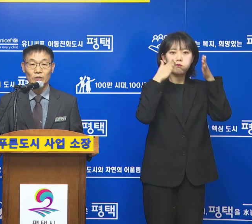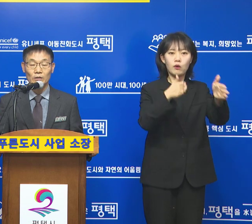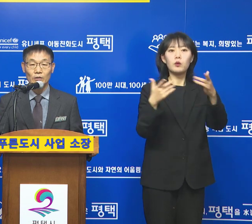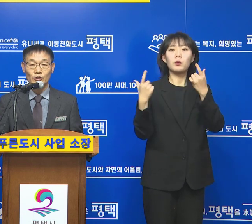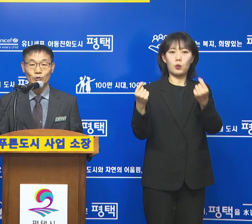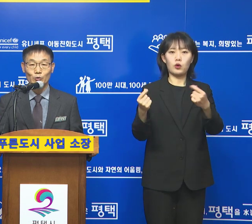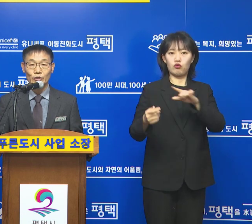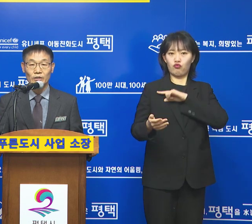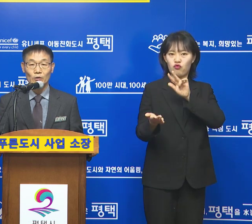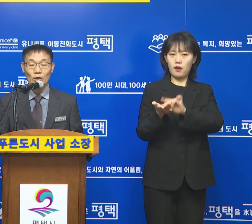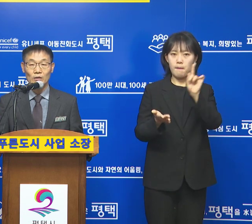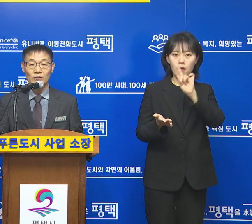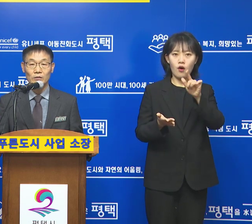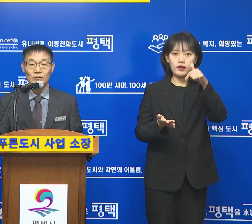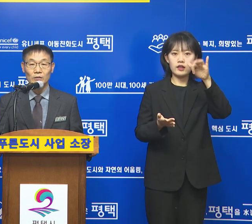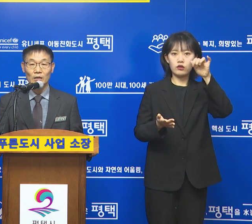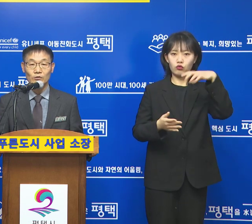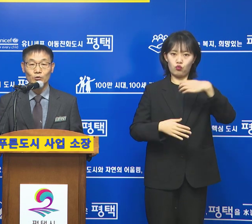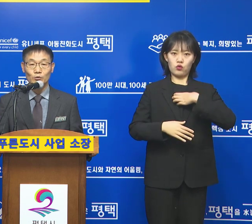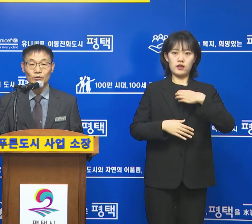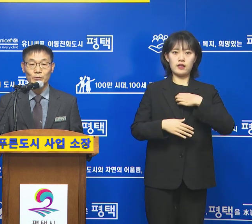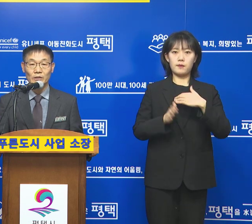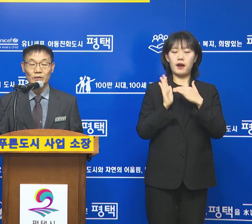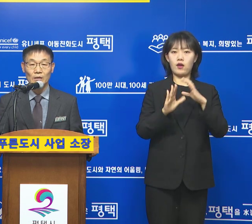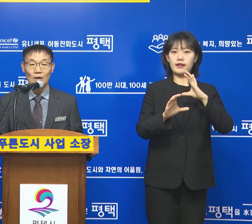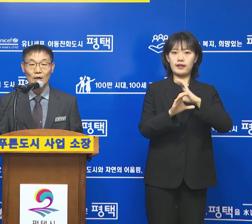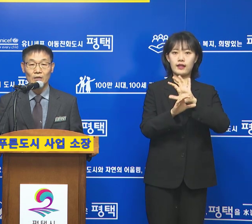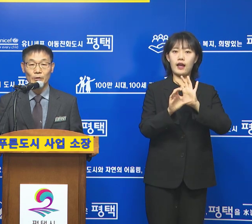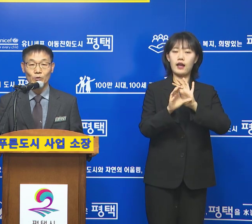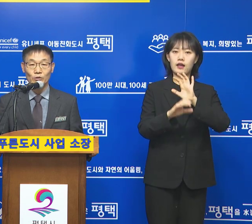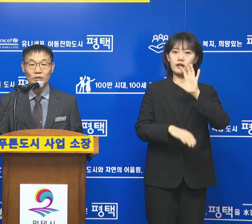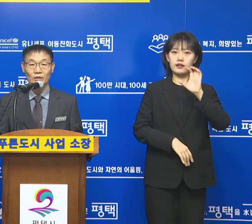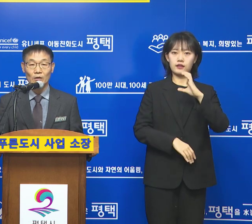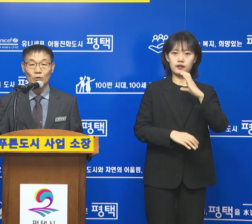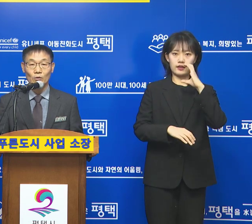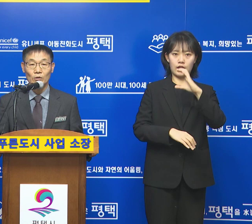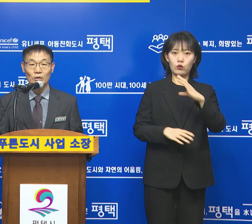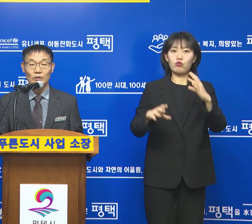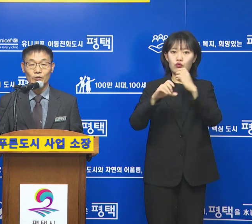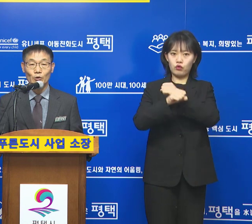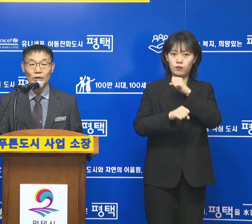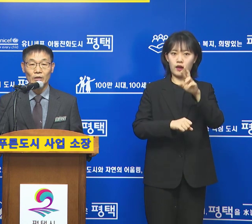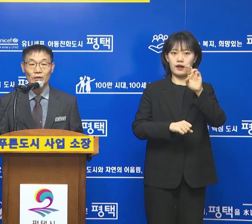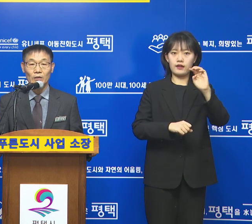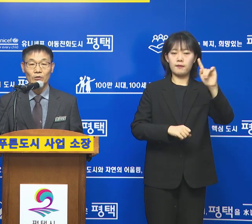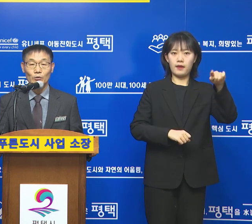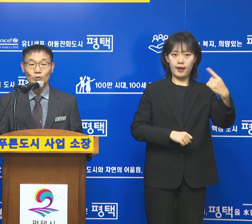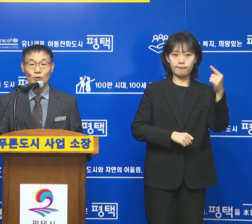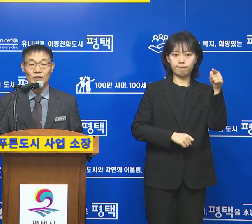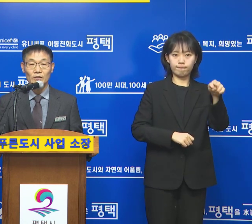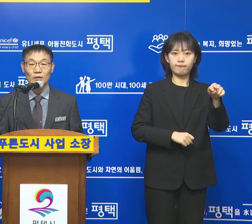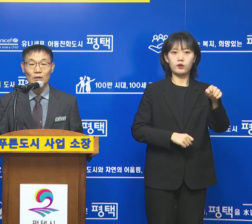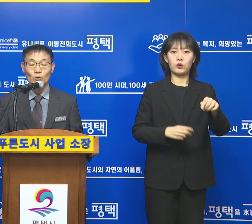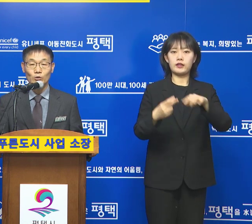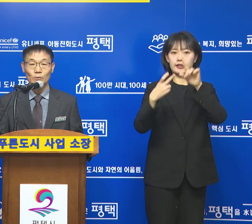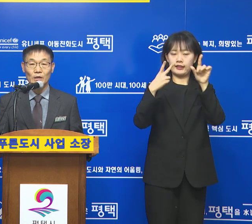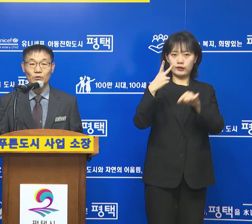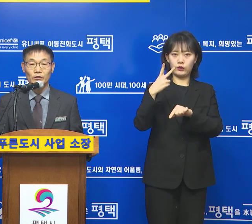대주제를 기후위기 대응 관련 탄소 중립 및 RE100으로 설정하고 2월에 경기도